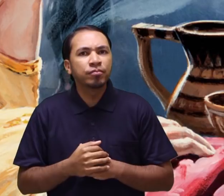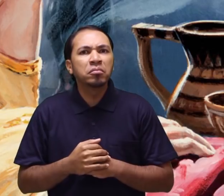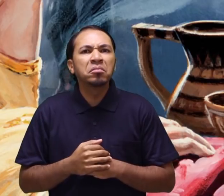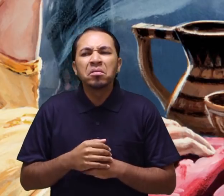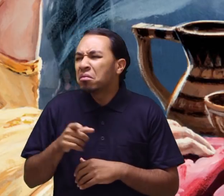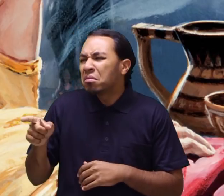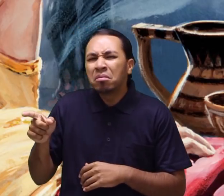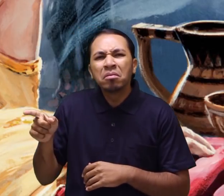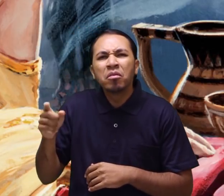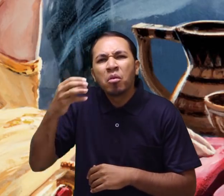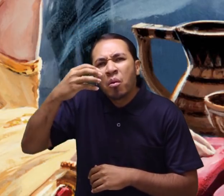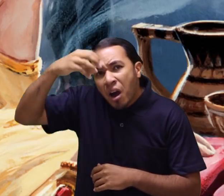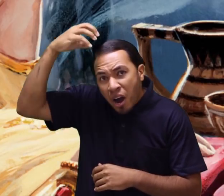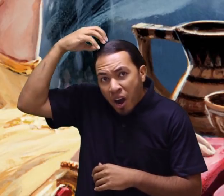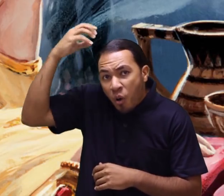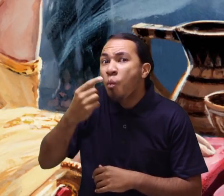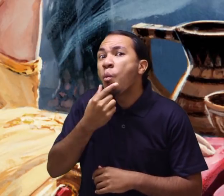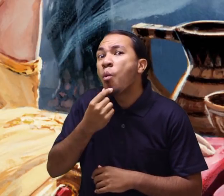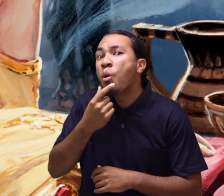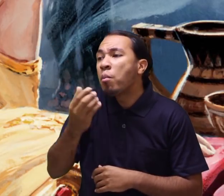Vocês viram isso?